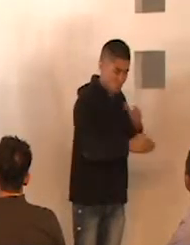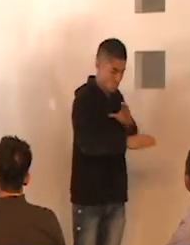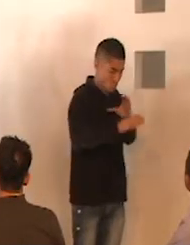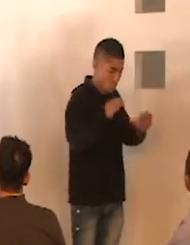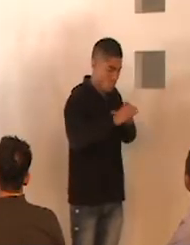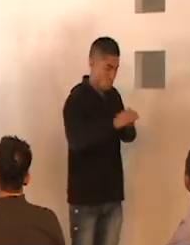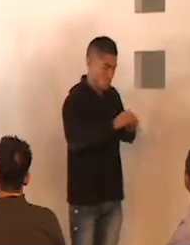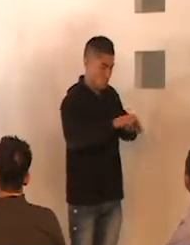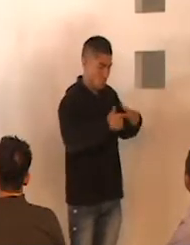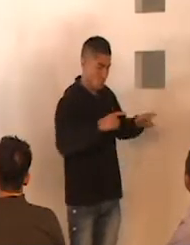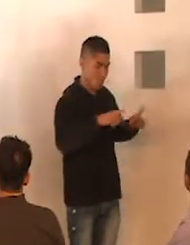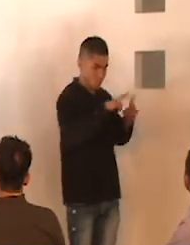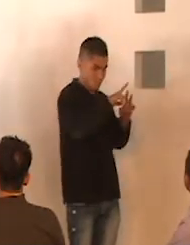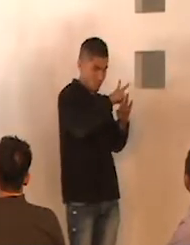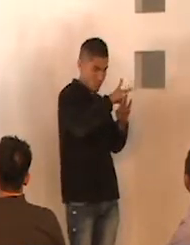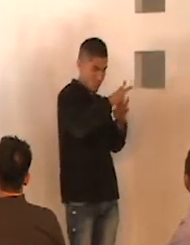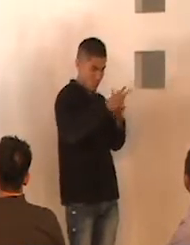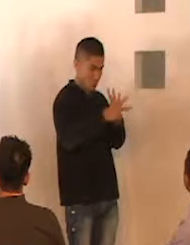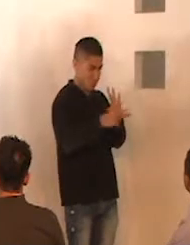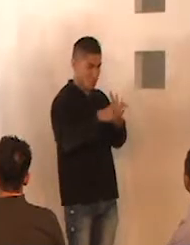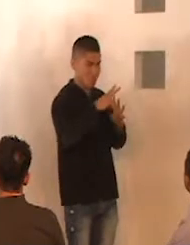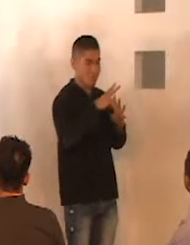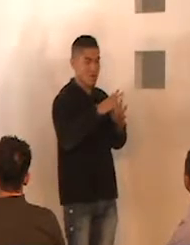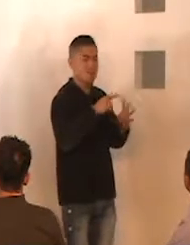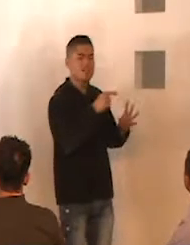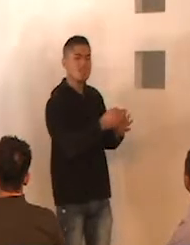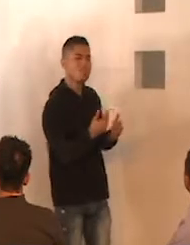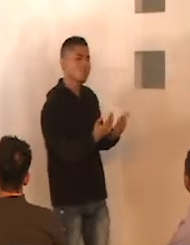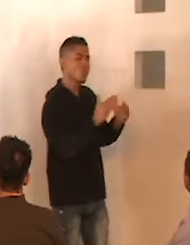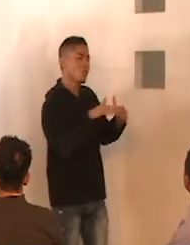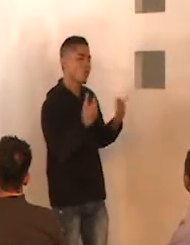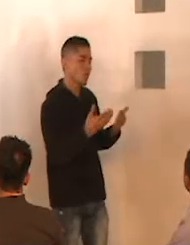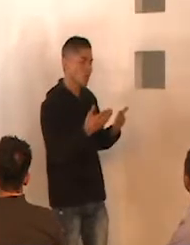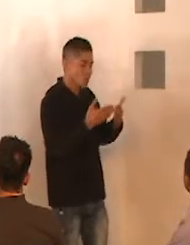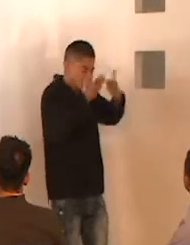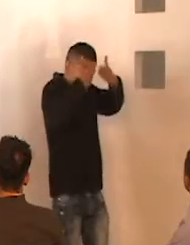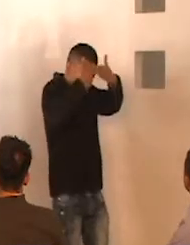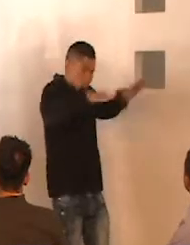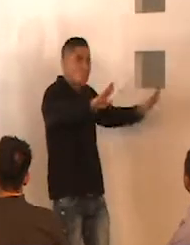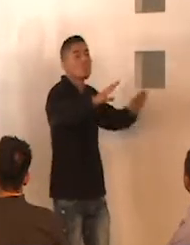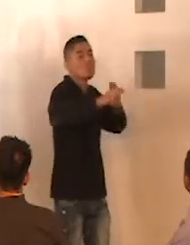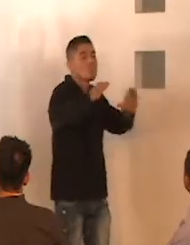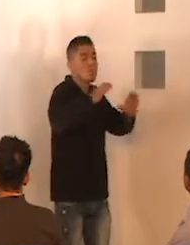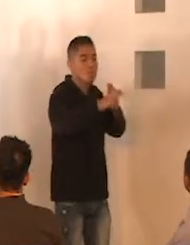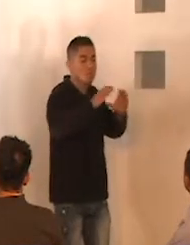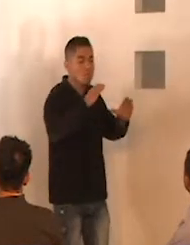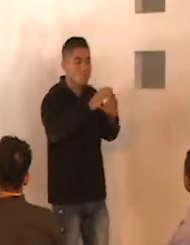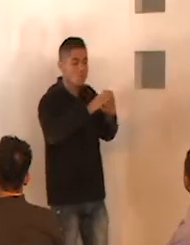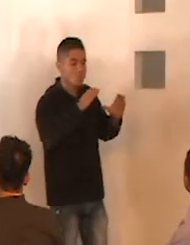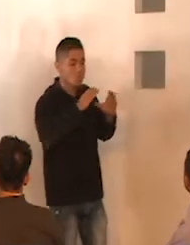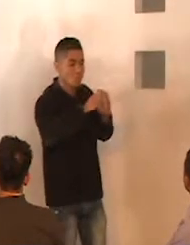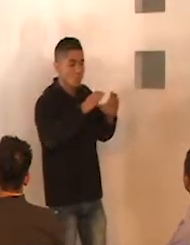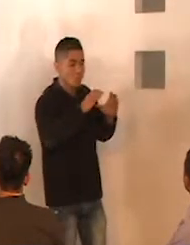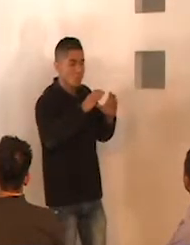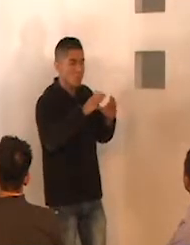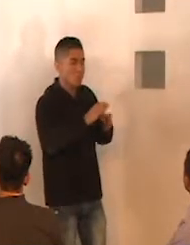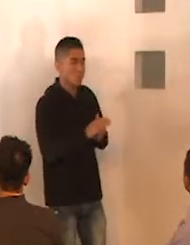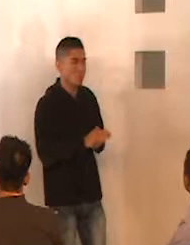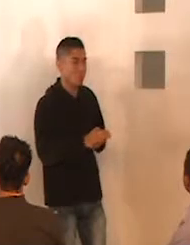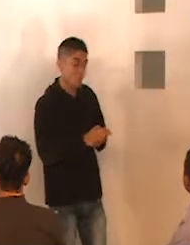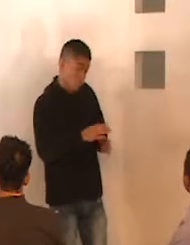Es una alternativa que abre definitivamente las puertas de comunicación, sino que nosotros queremos tener